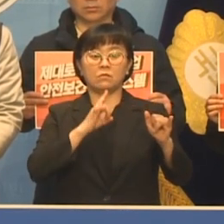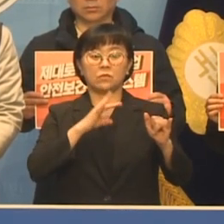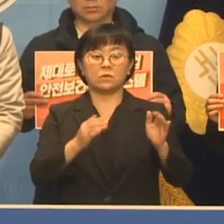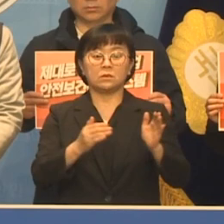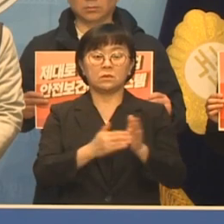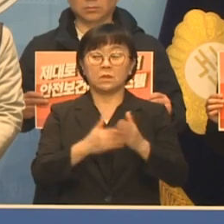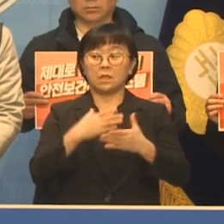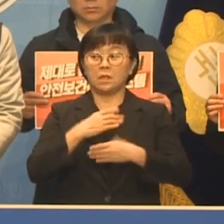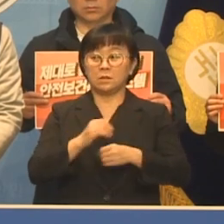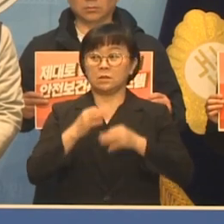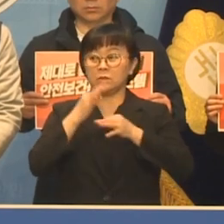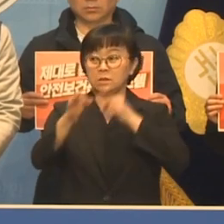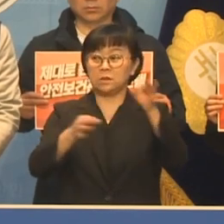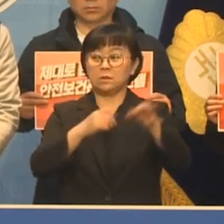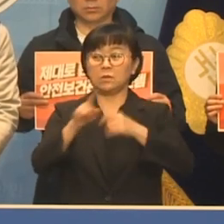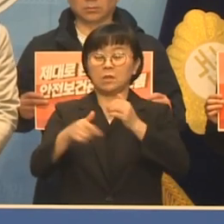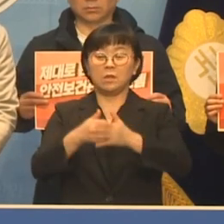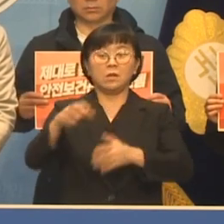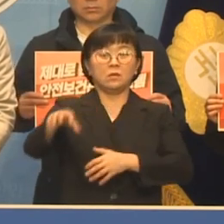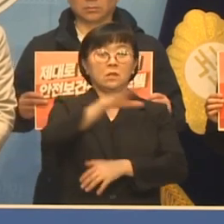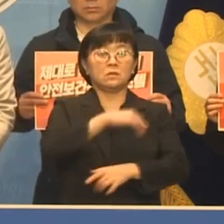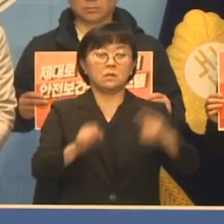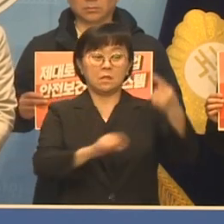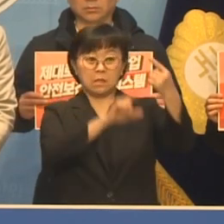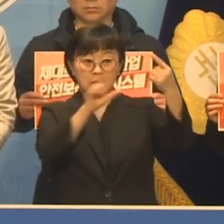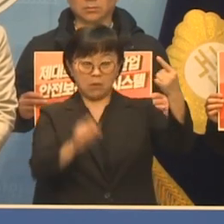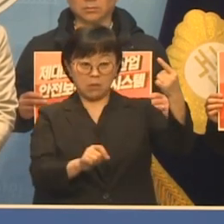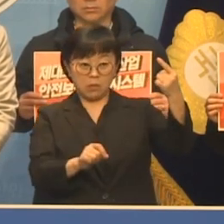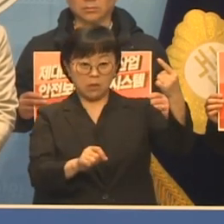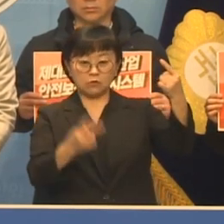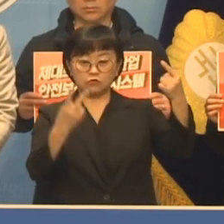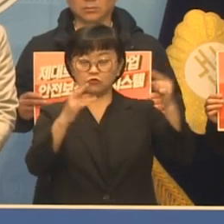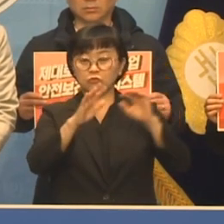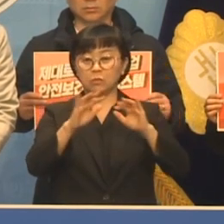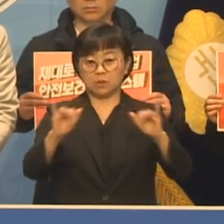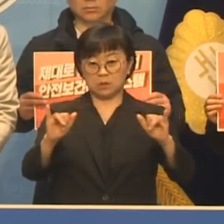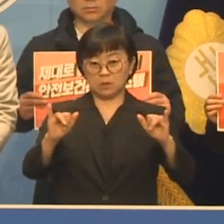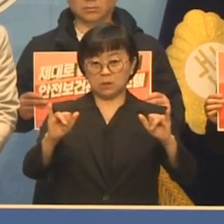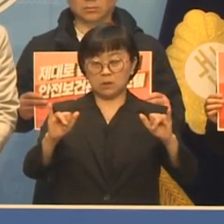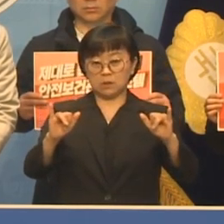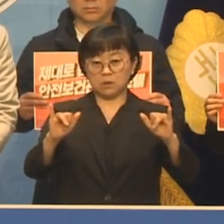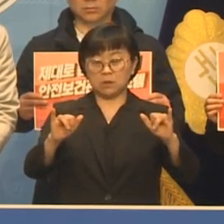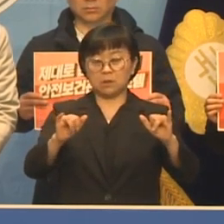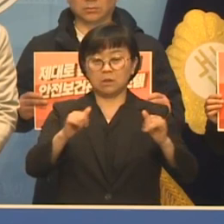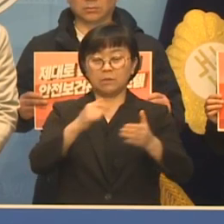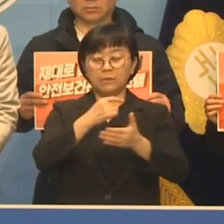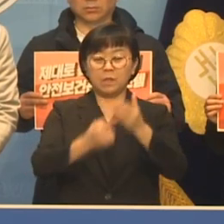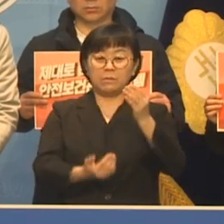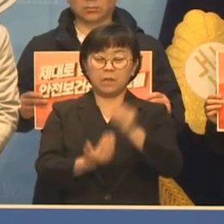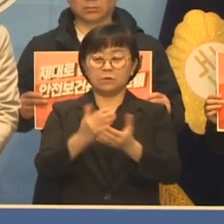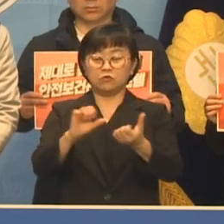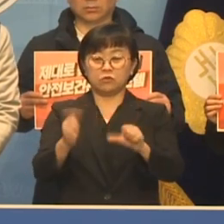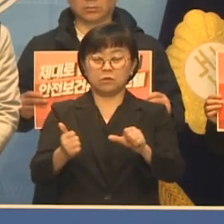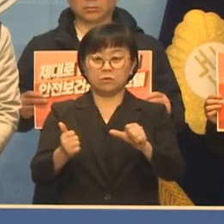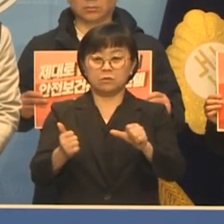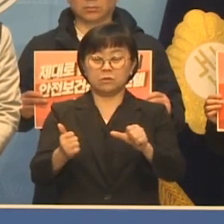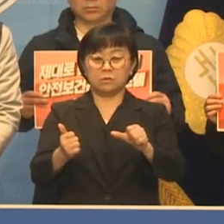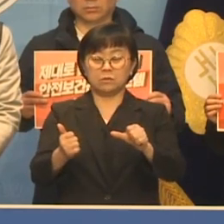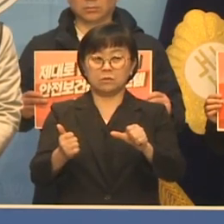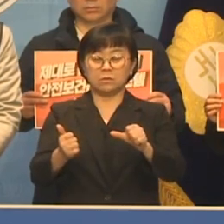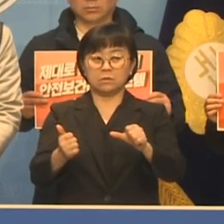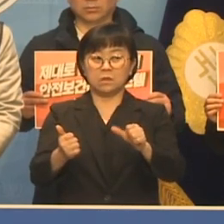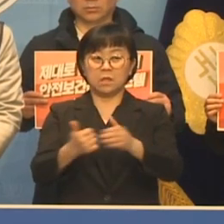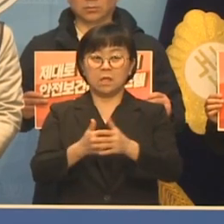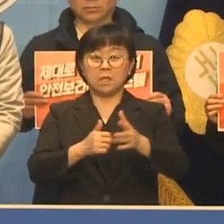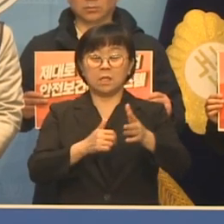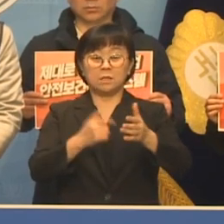때 현장에서는 지난 1월 한 달에만 2명의 노동자가 중대재해로 사망하였고 산재